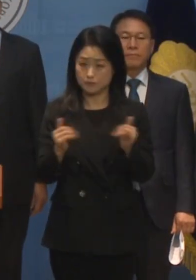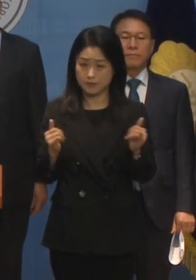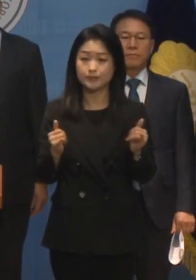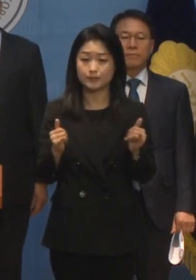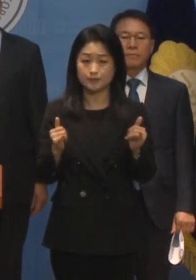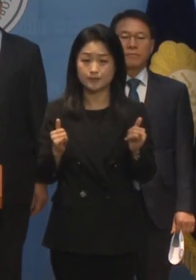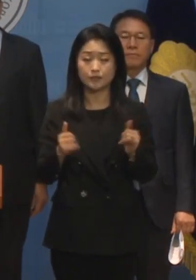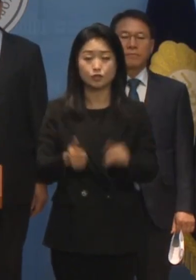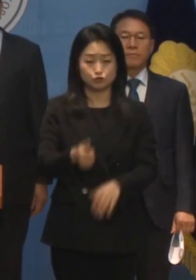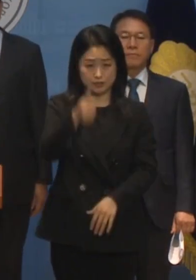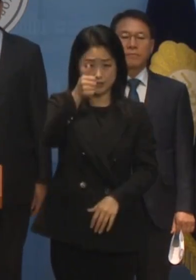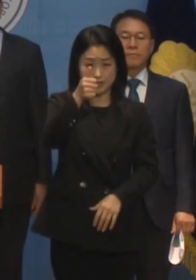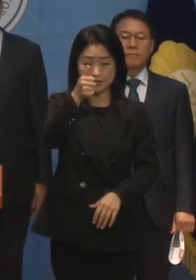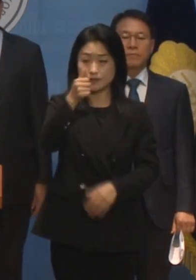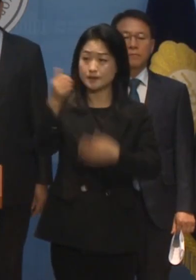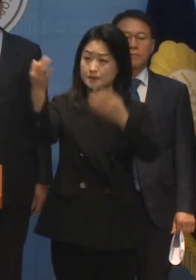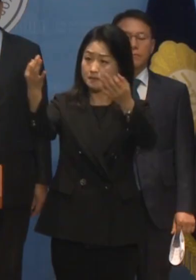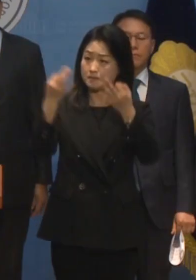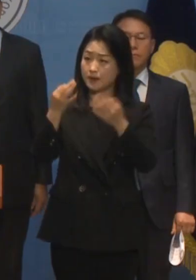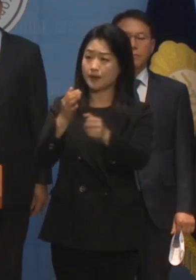국민들임을 똑똑히